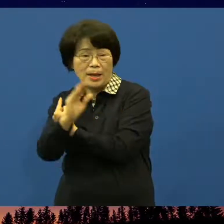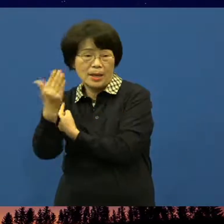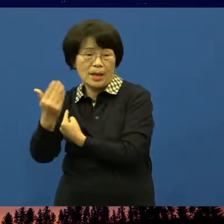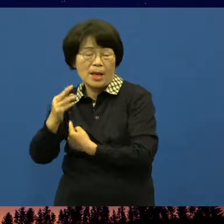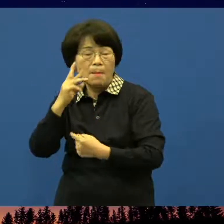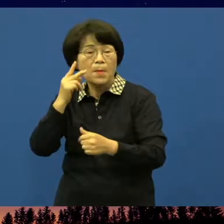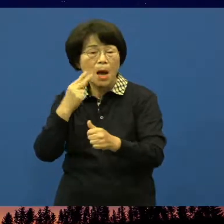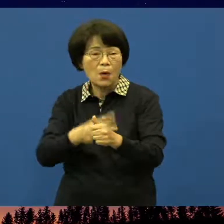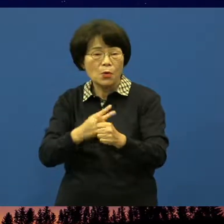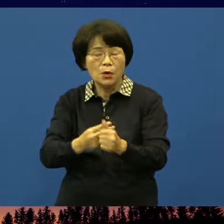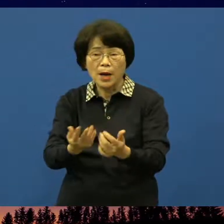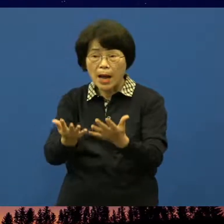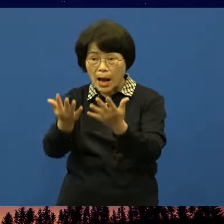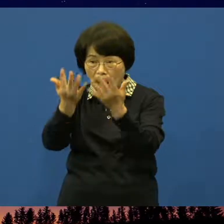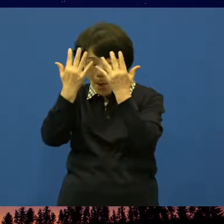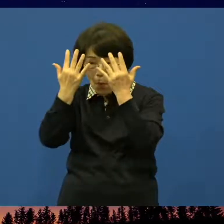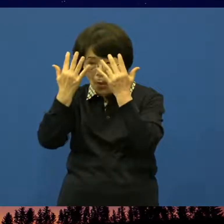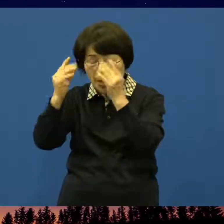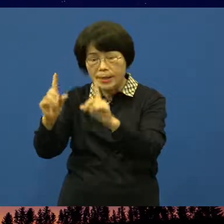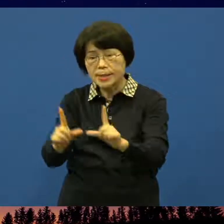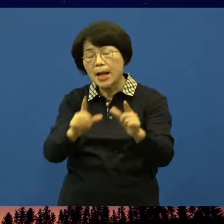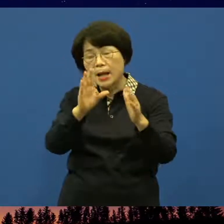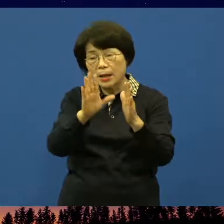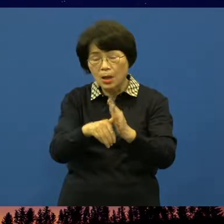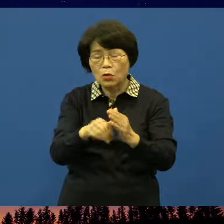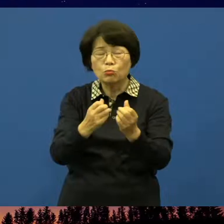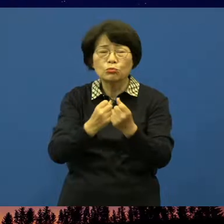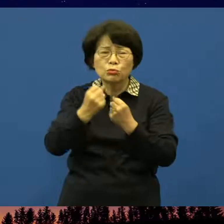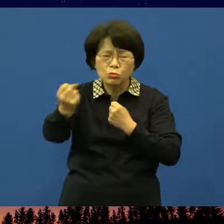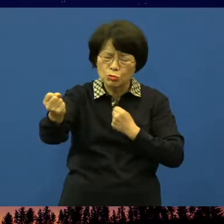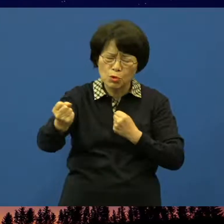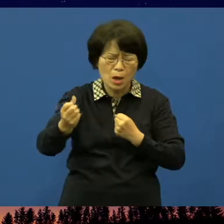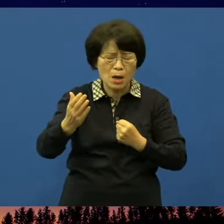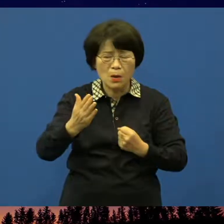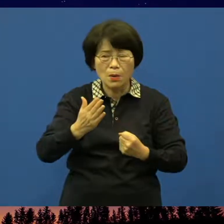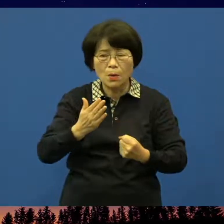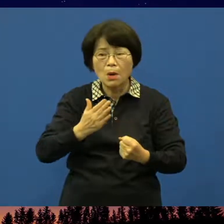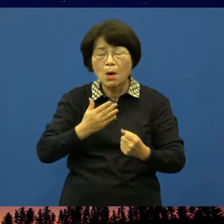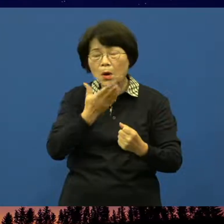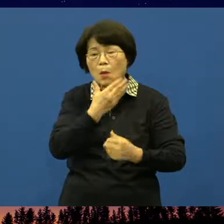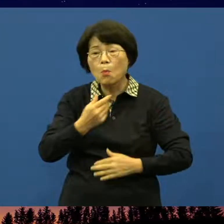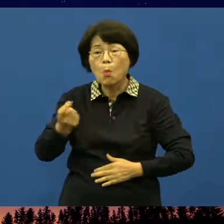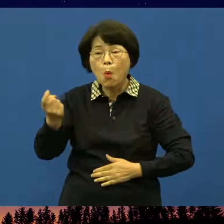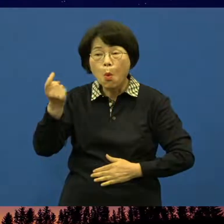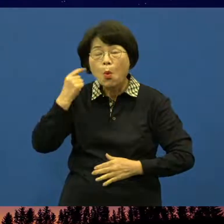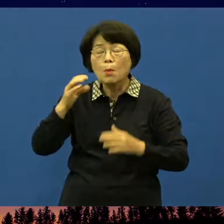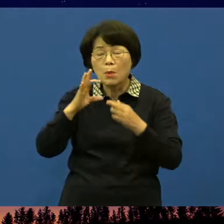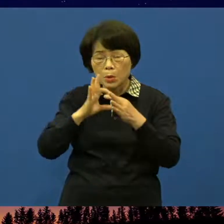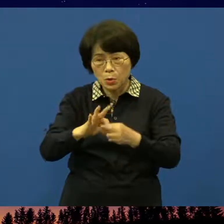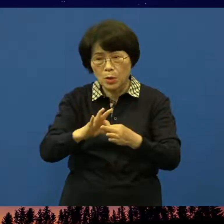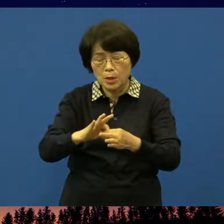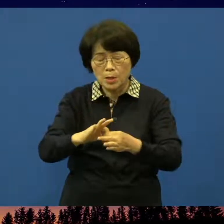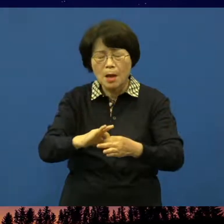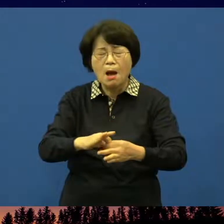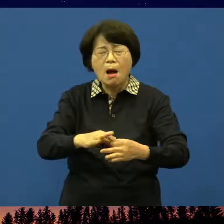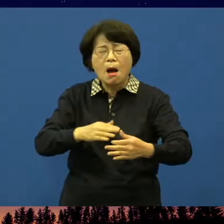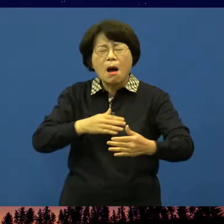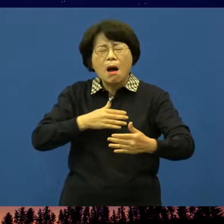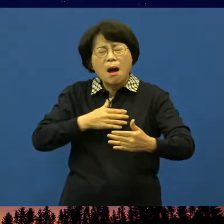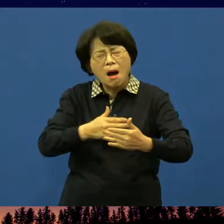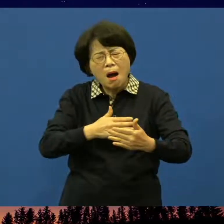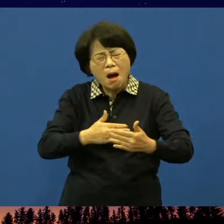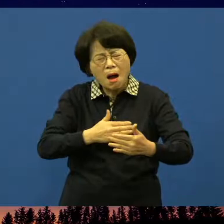있으면서도 불구하고 자신의 영혼을 짓누를 수 없는 그 복음이 자기의 심장을 터지게 만드는